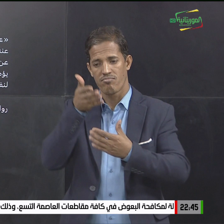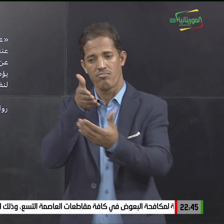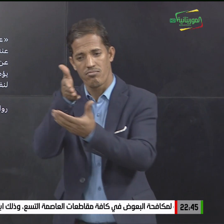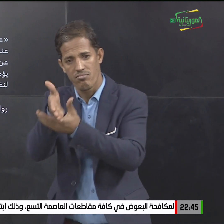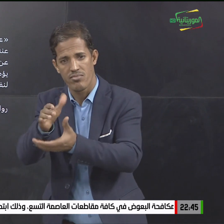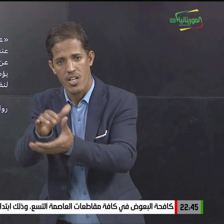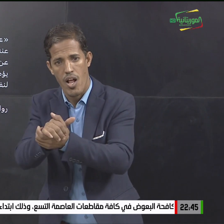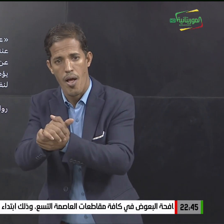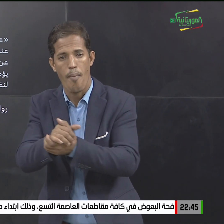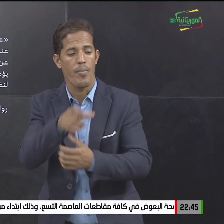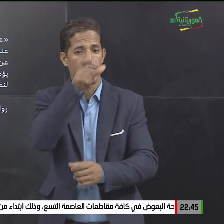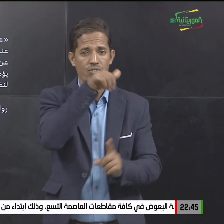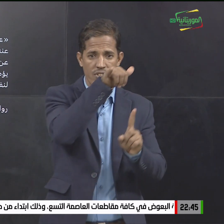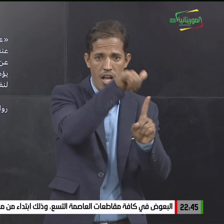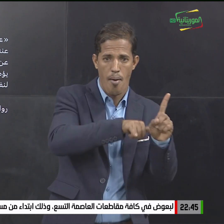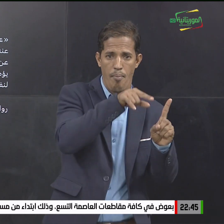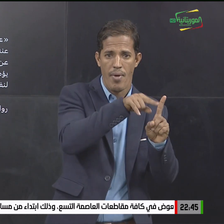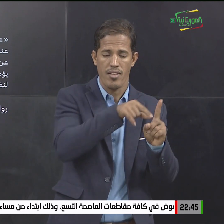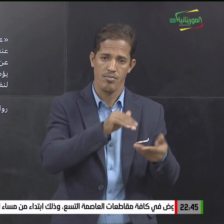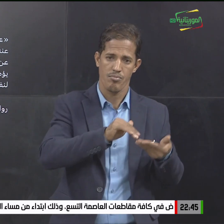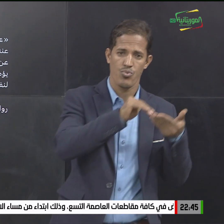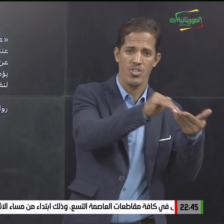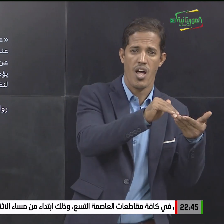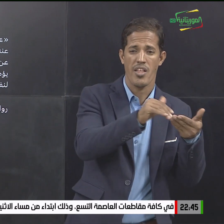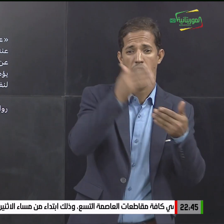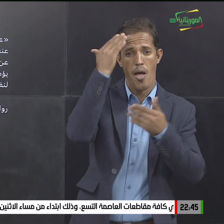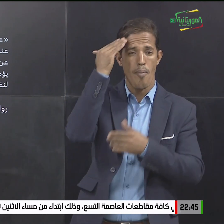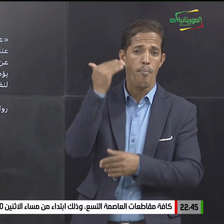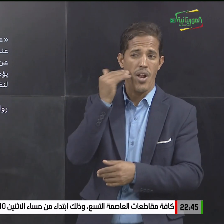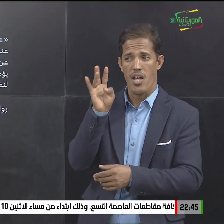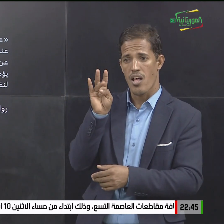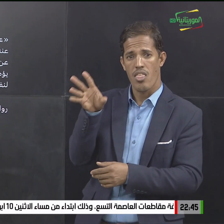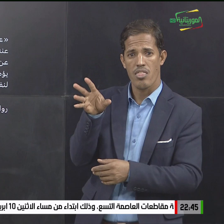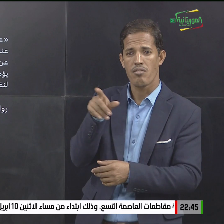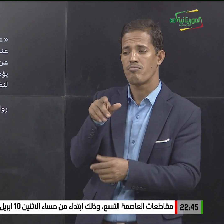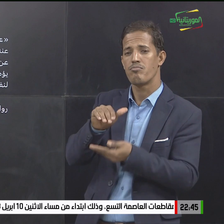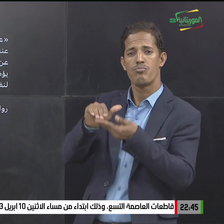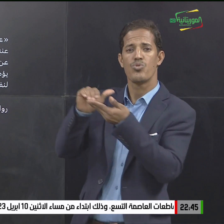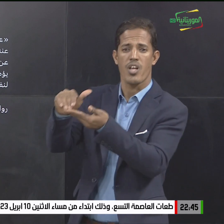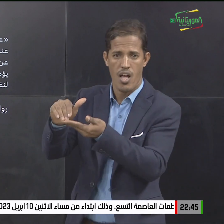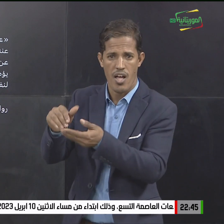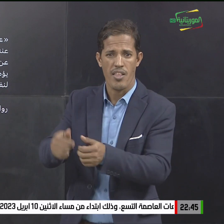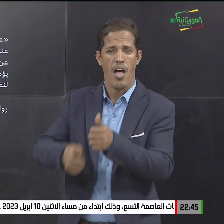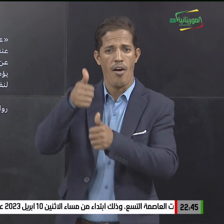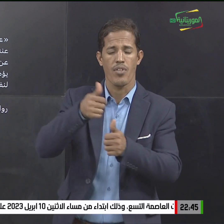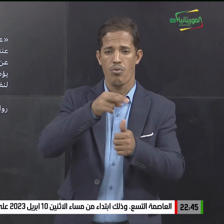ويواسي المحتاج، يكفل اليتيم ويعيل الأرملة، ولا يألو جهدا في تقديم صنائع